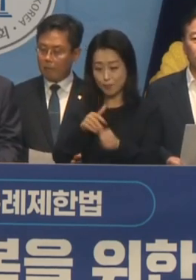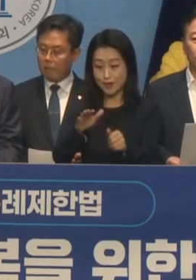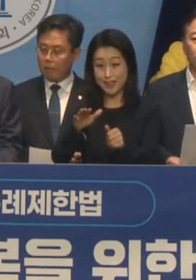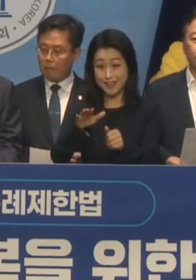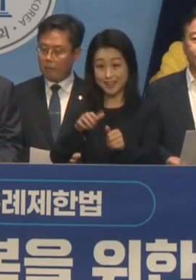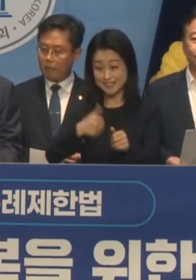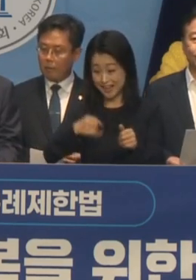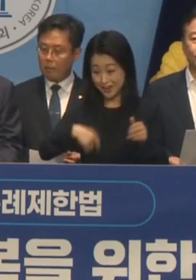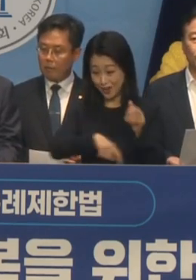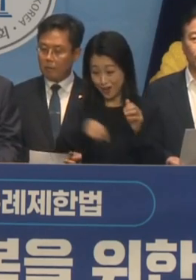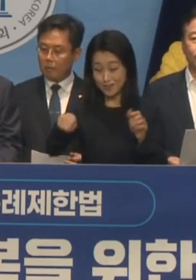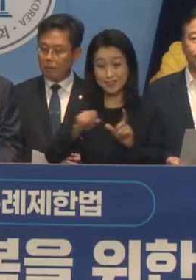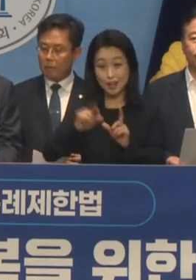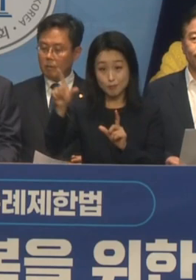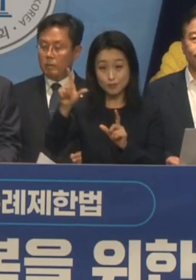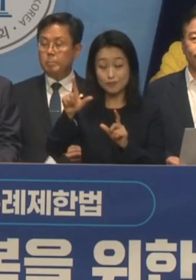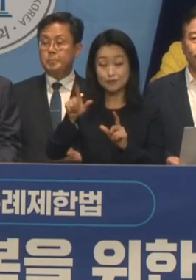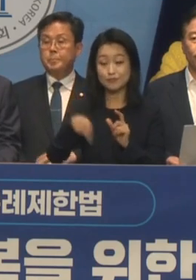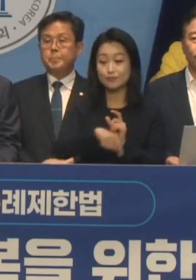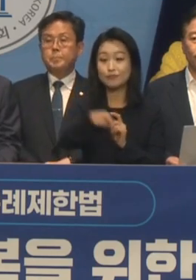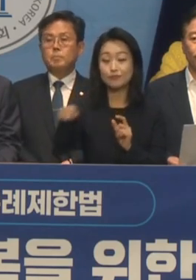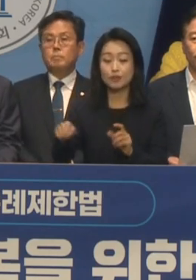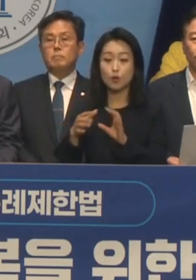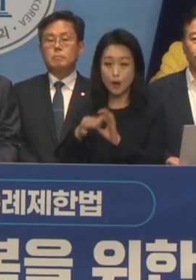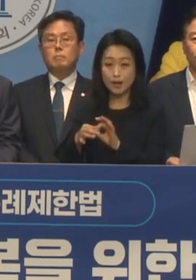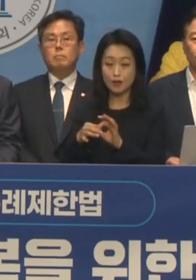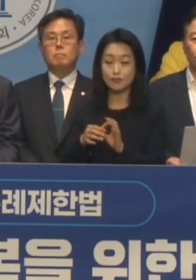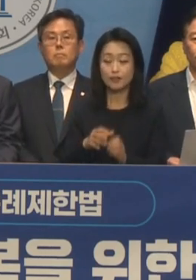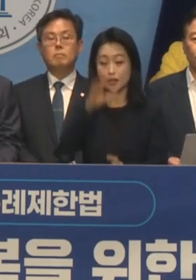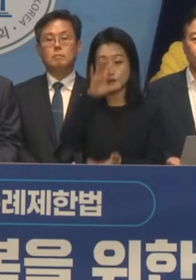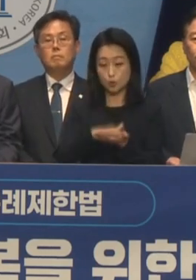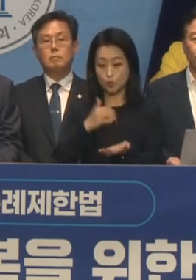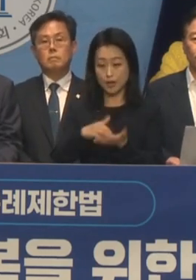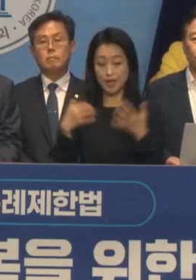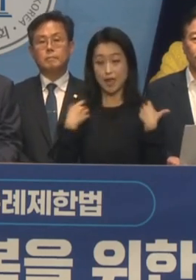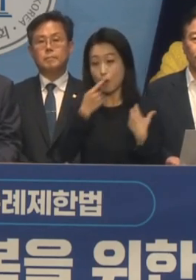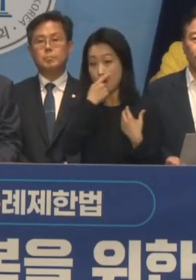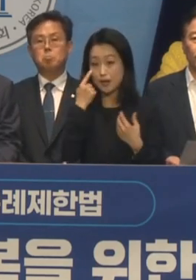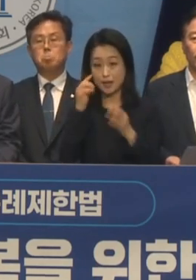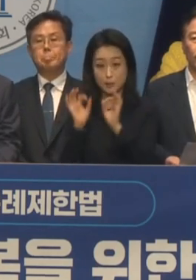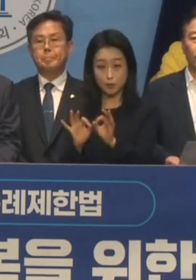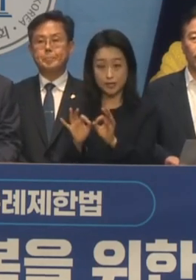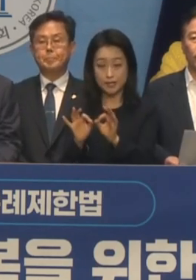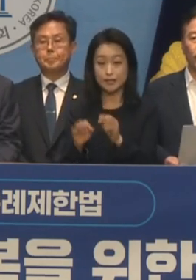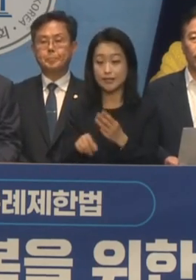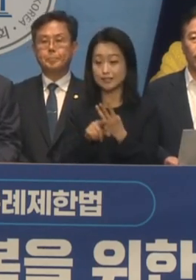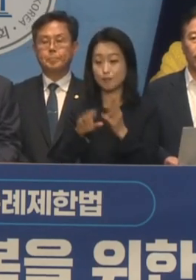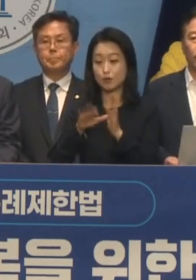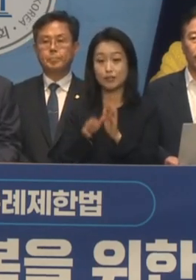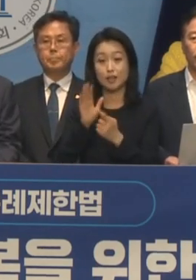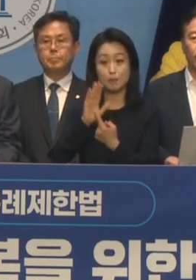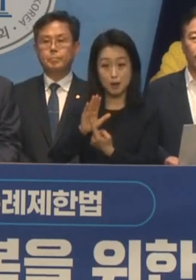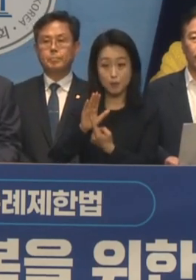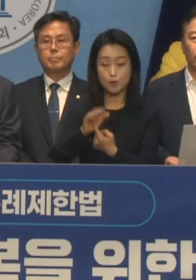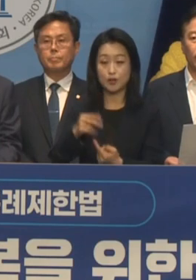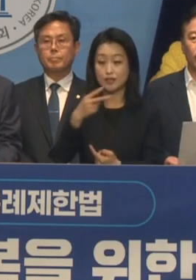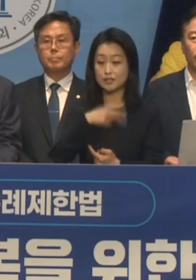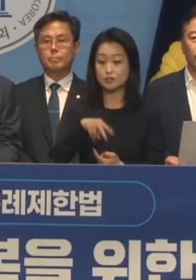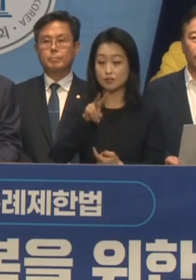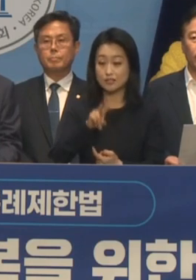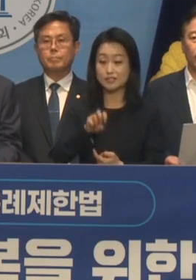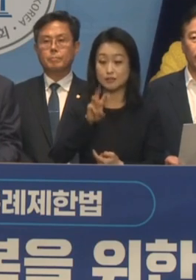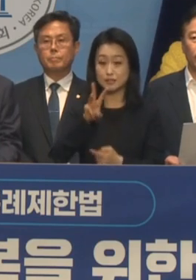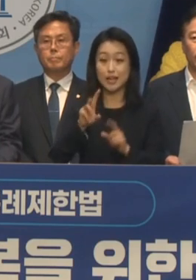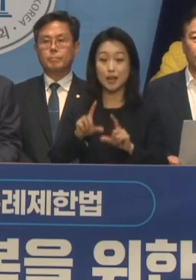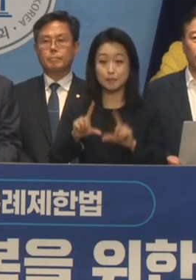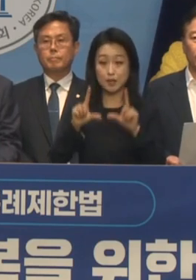경우가 많습니다. 이는 통계에서도 나타나는데 지난 3월 통계청에서 발표한